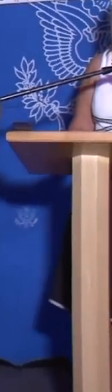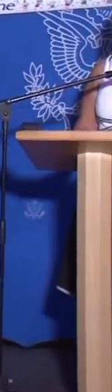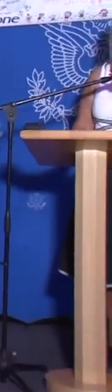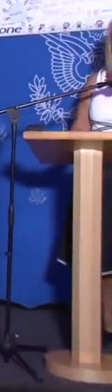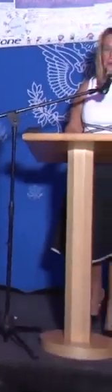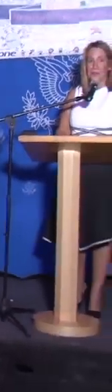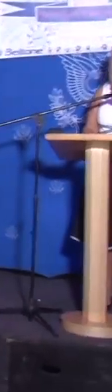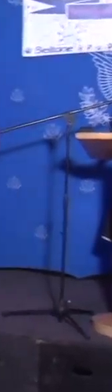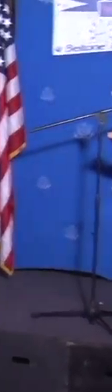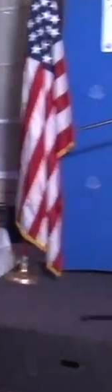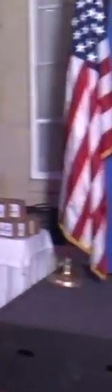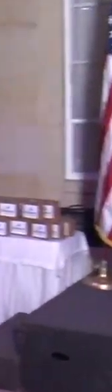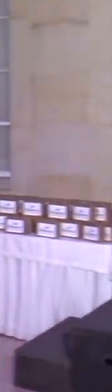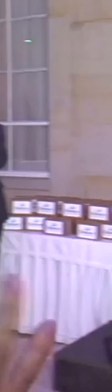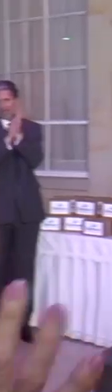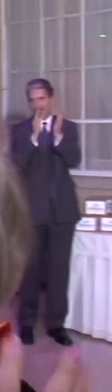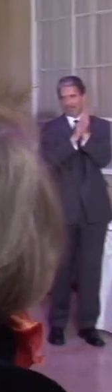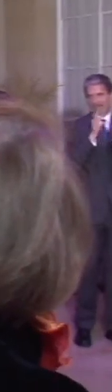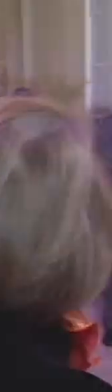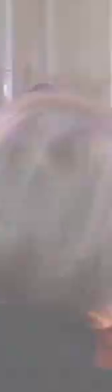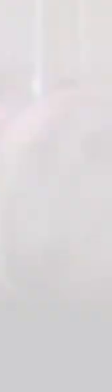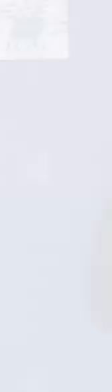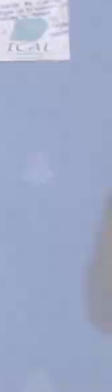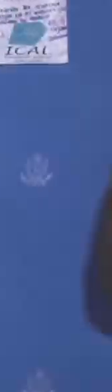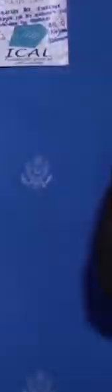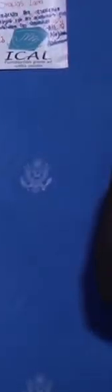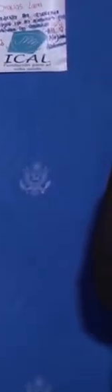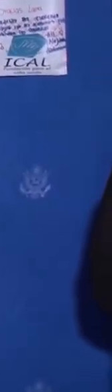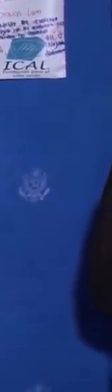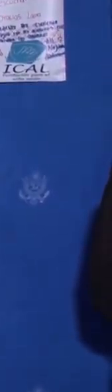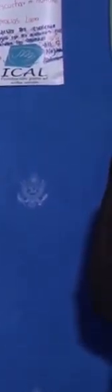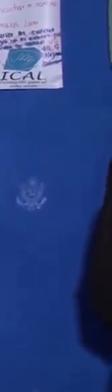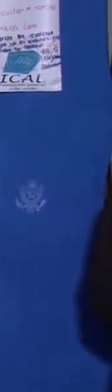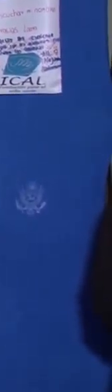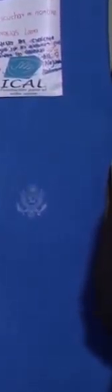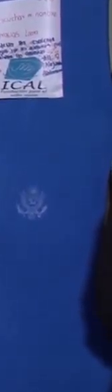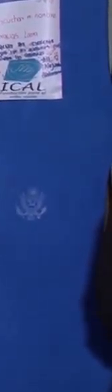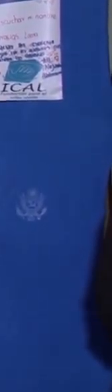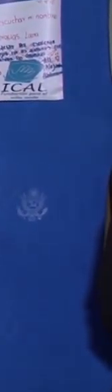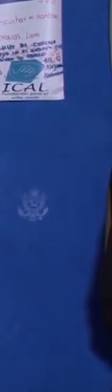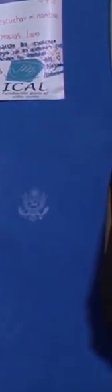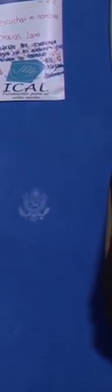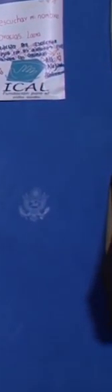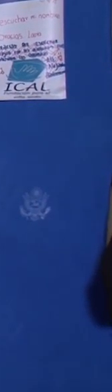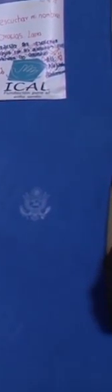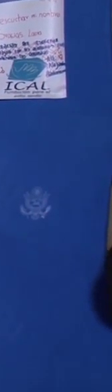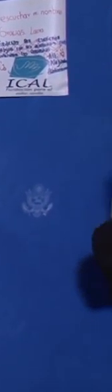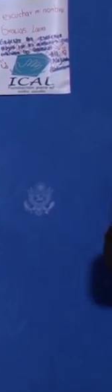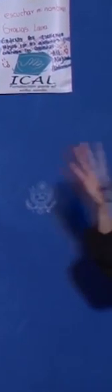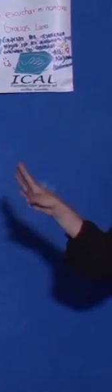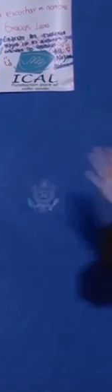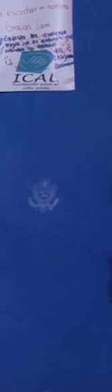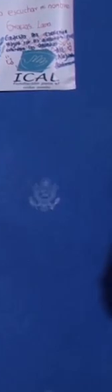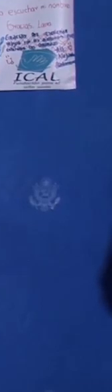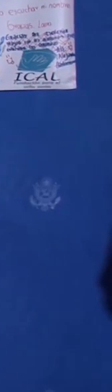Muchísimas gracias. Gracias, gracias mil. Bueno, buenas noches para todos y